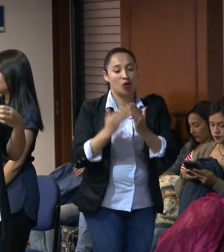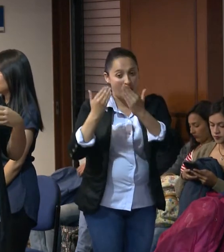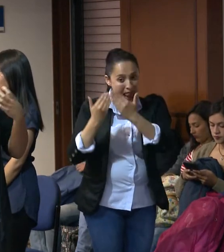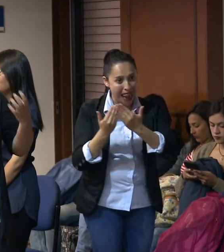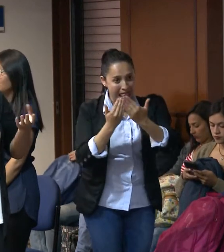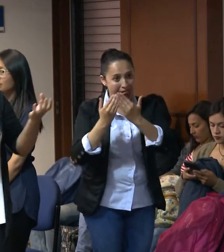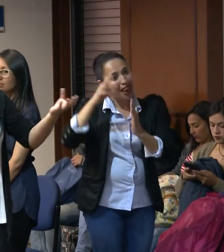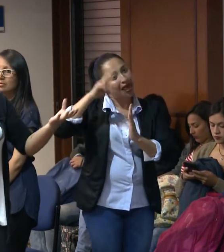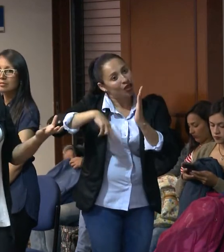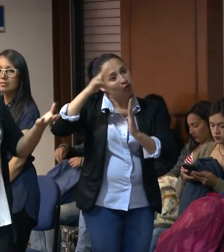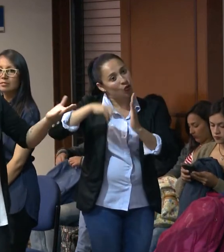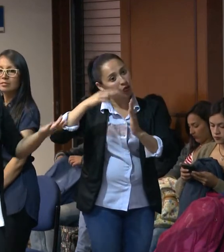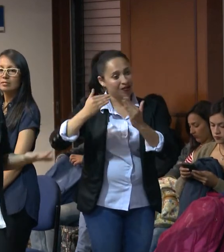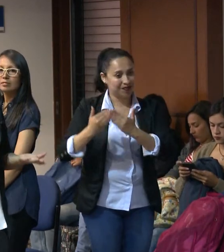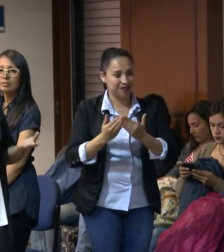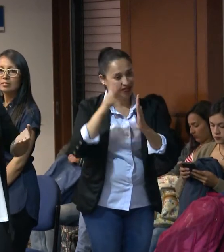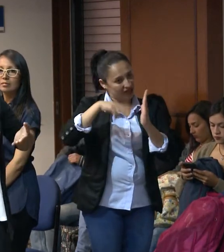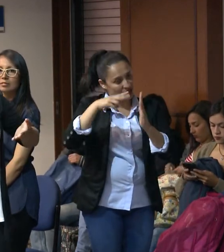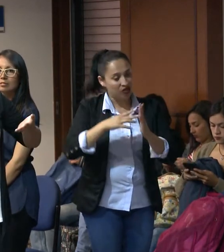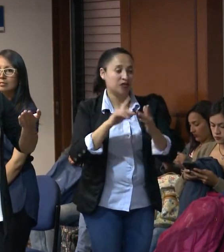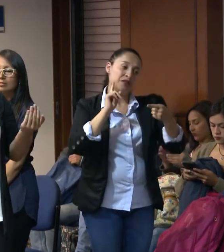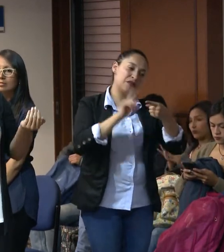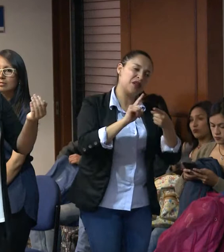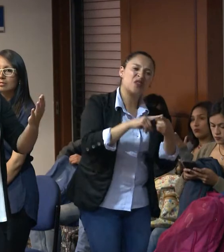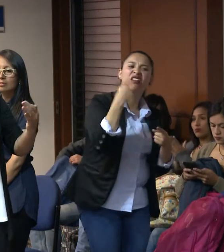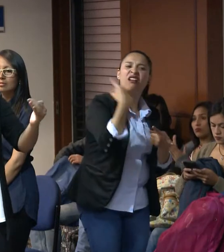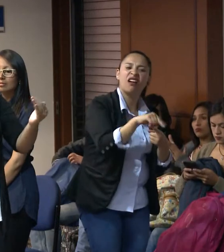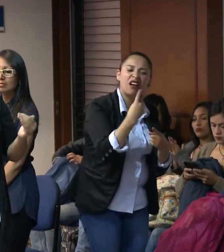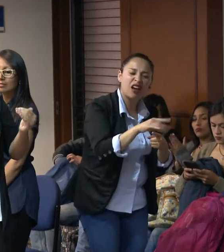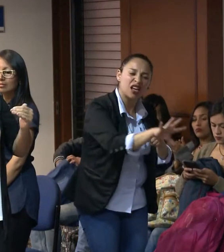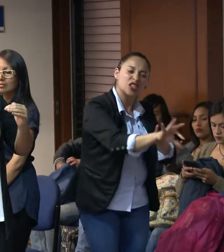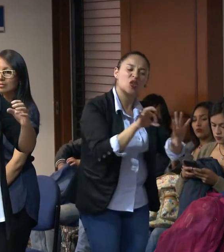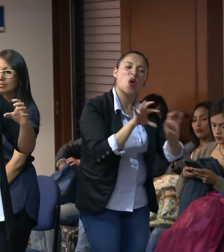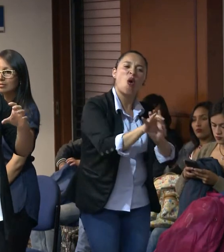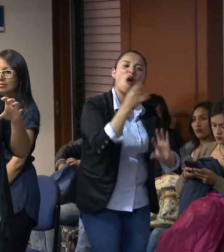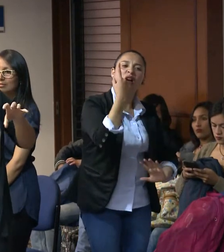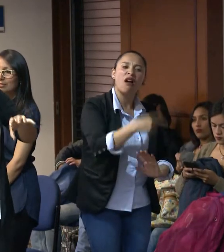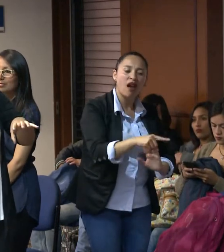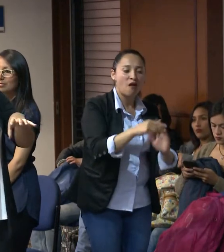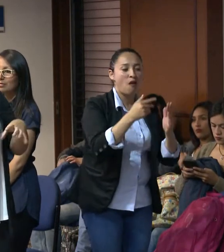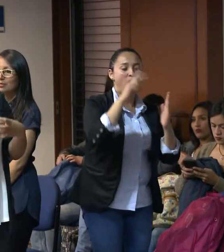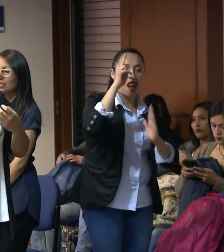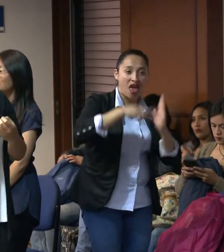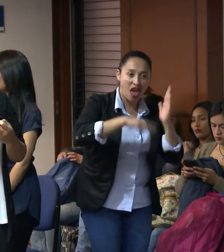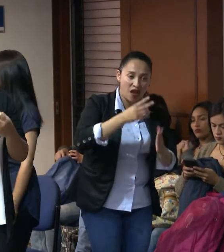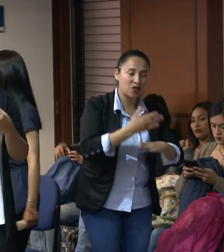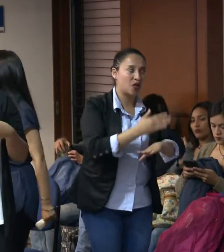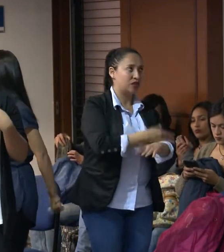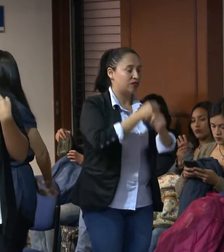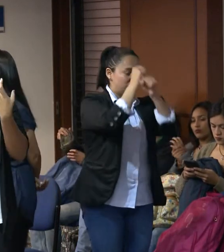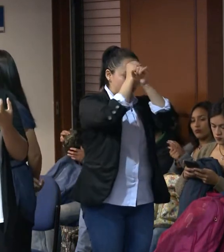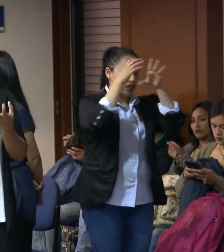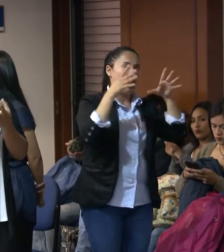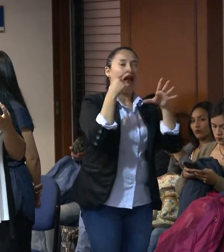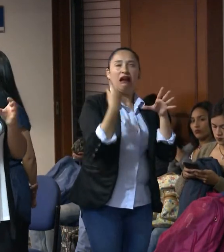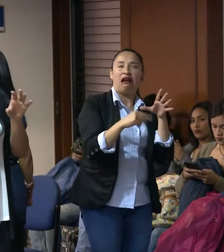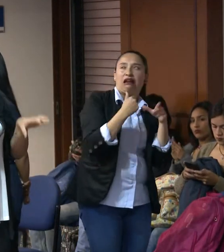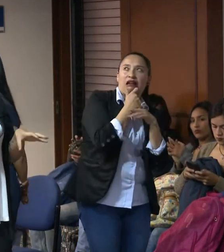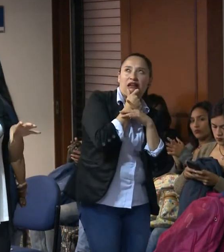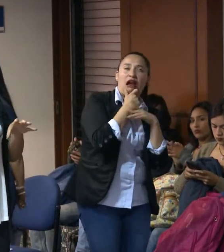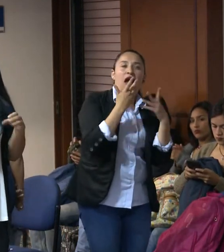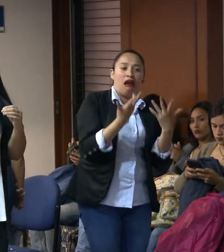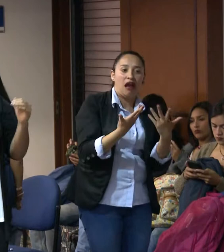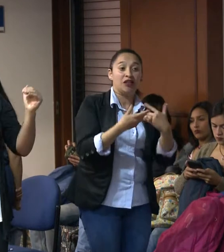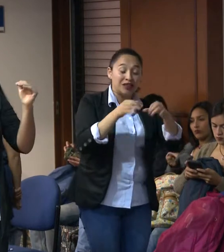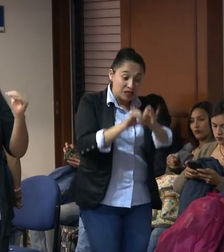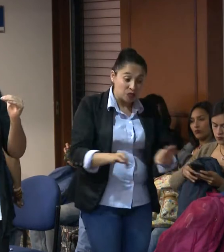cuando ustedes primero leen qué es lo que van a leer, se anticipan de qué se trata esa lectura, entonces eso es lo importante, hacerlo